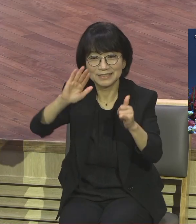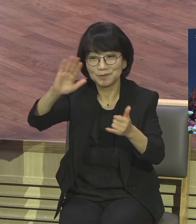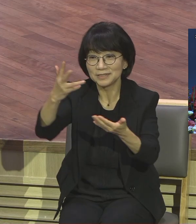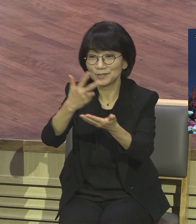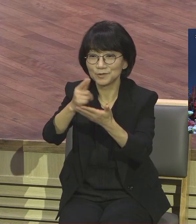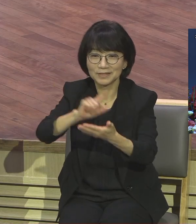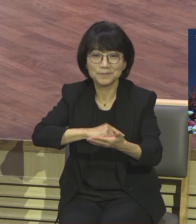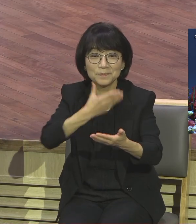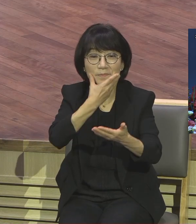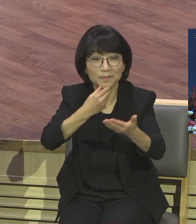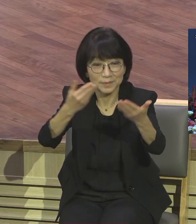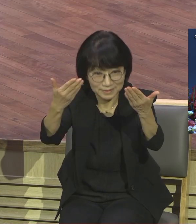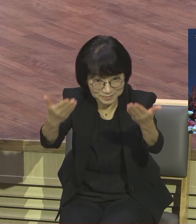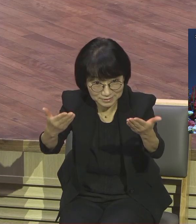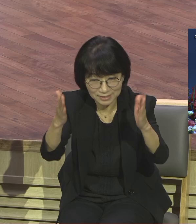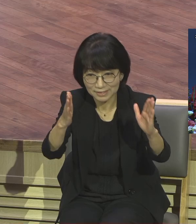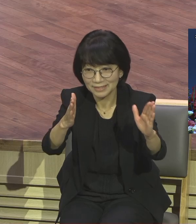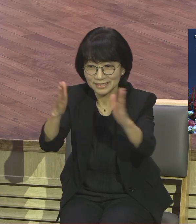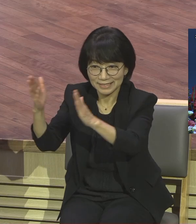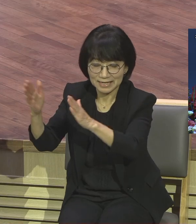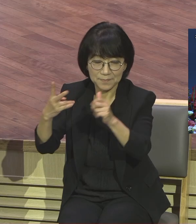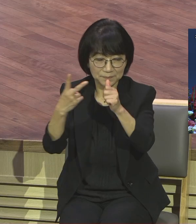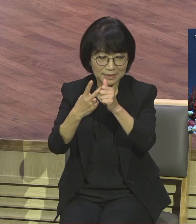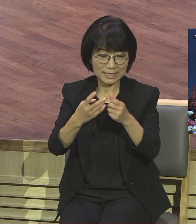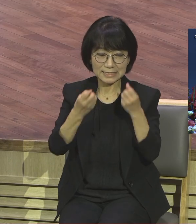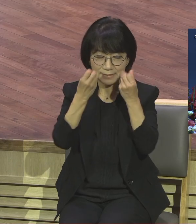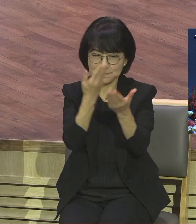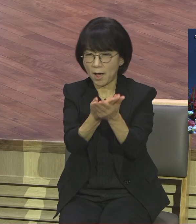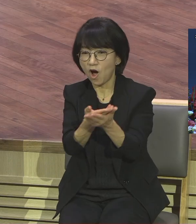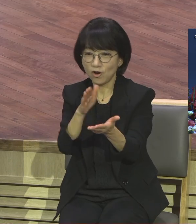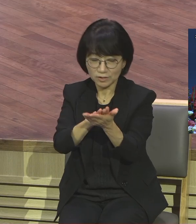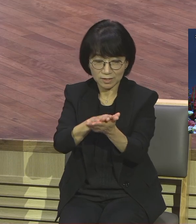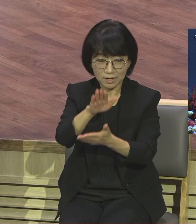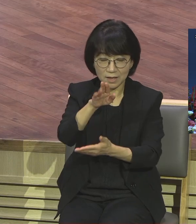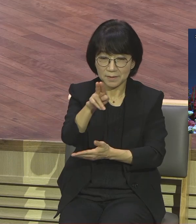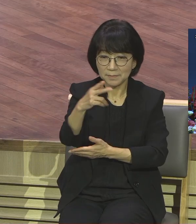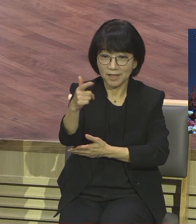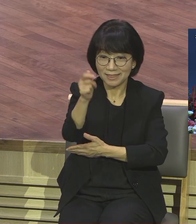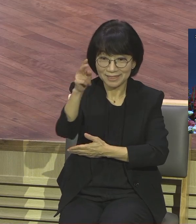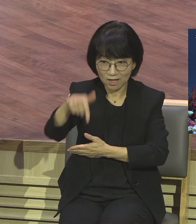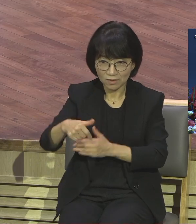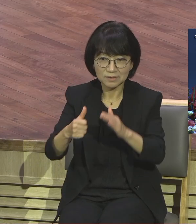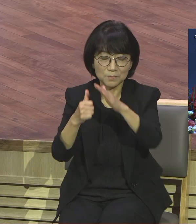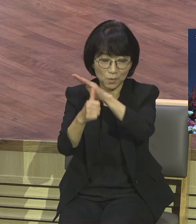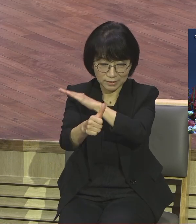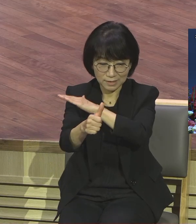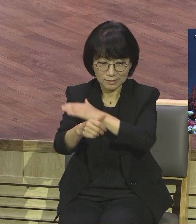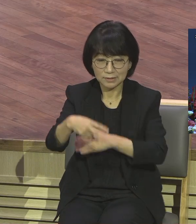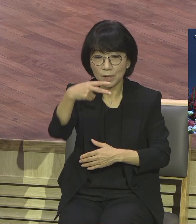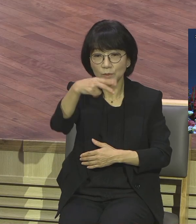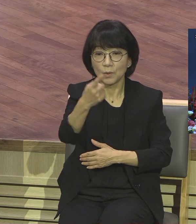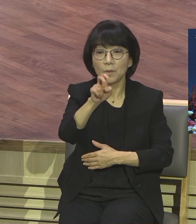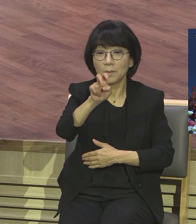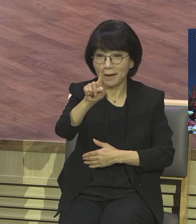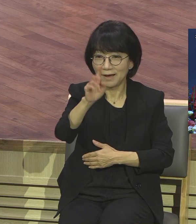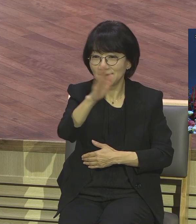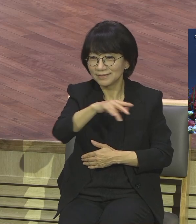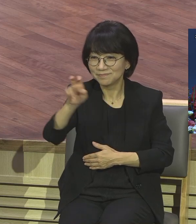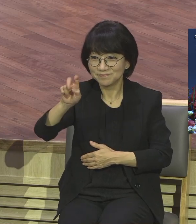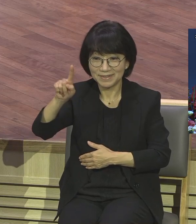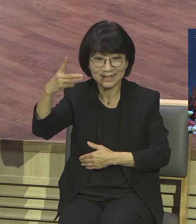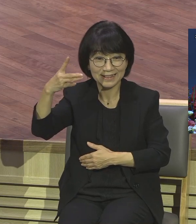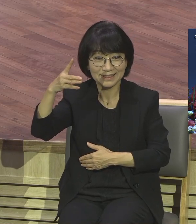축복합니다. 두 번째로 변혁의 모델인 도마와 마태입니다. 도마와